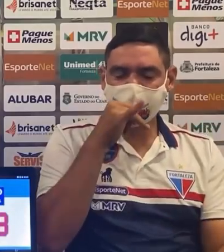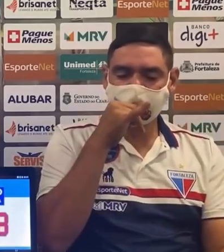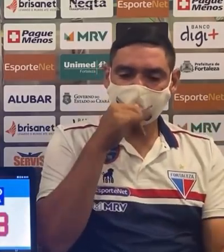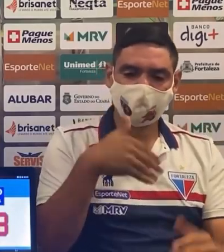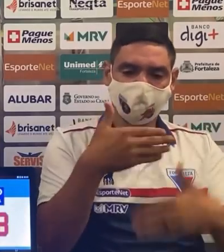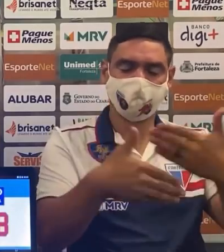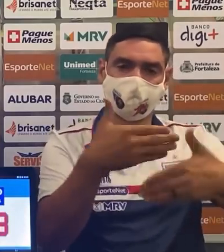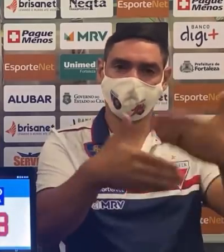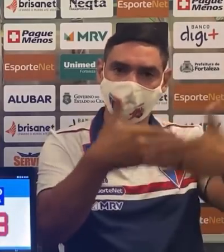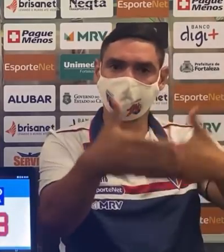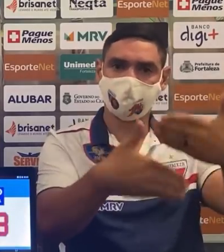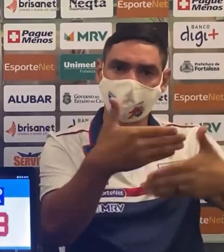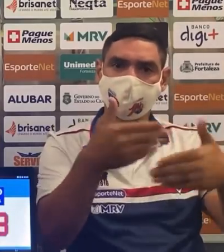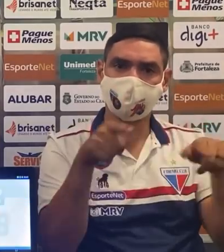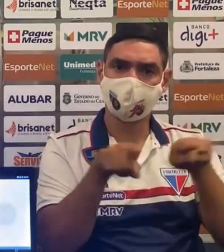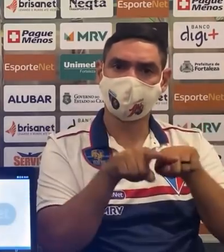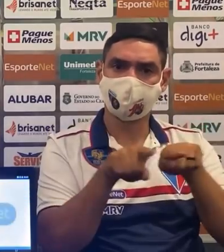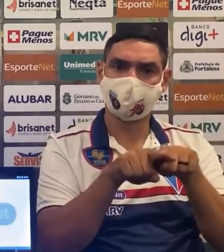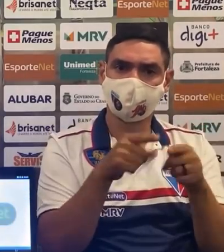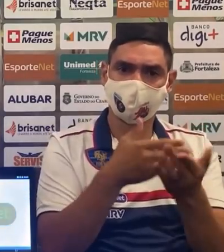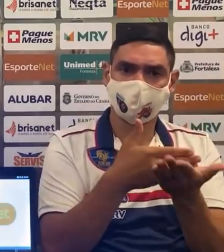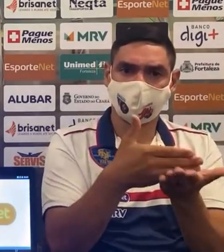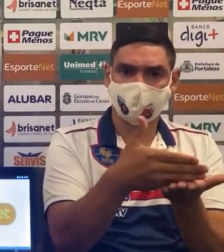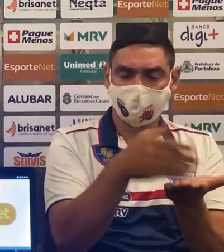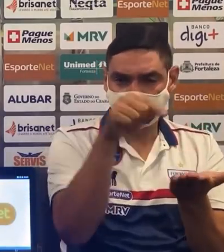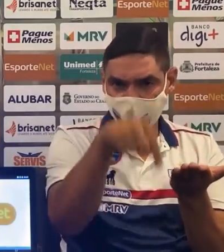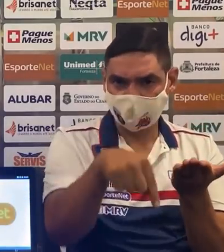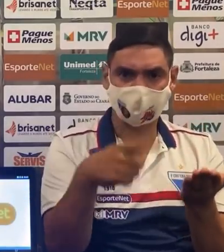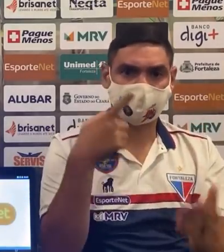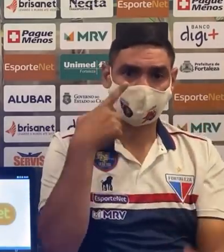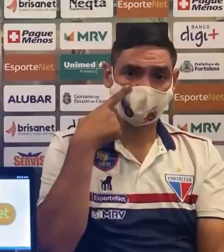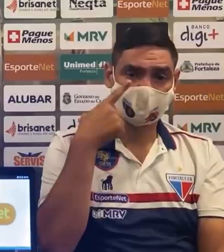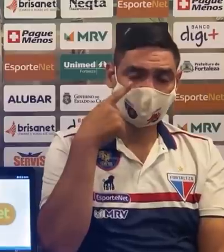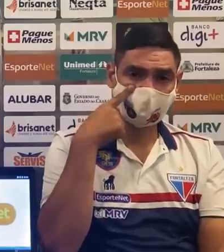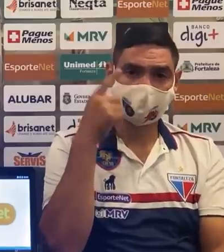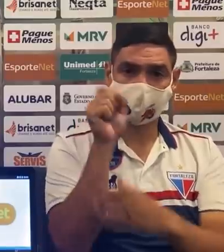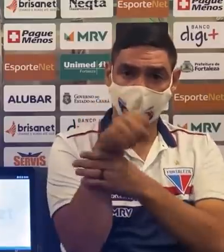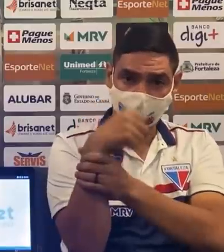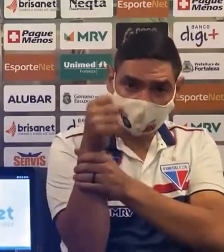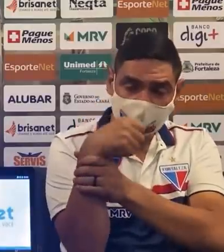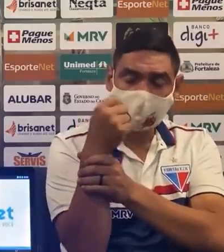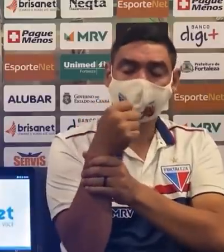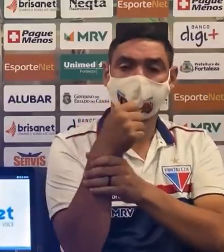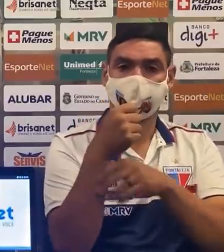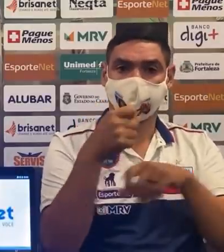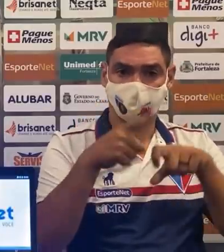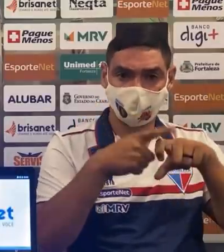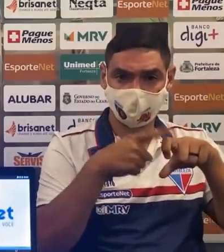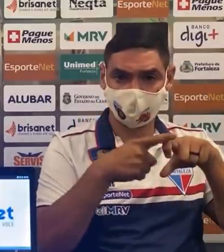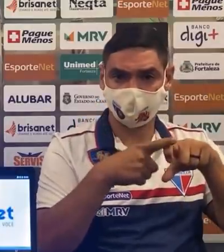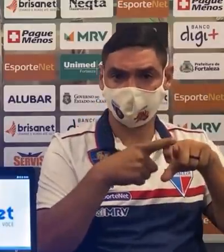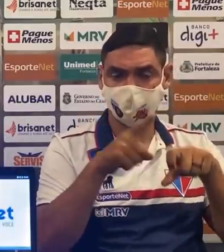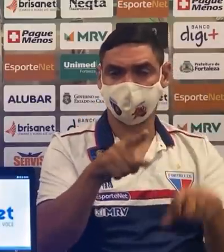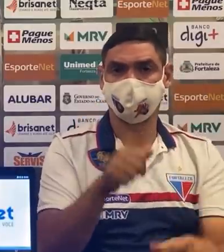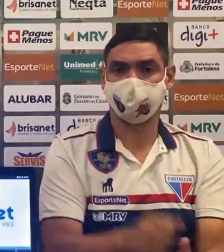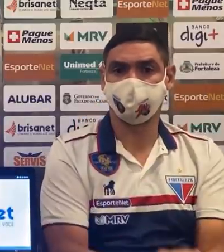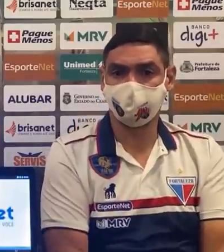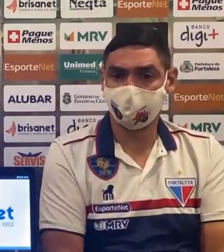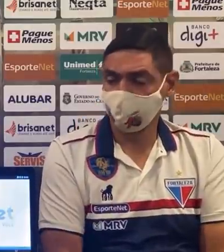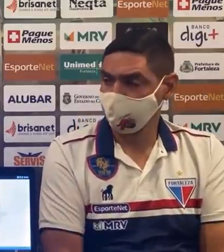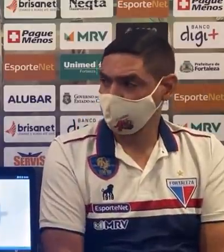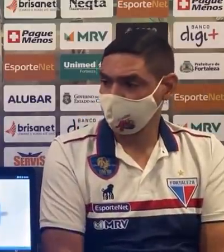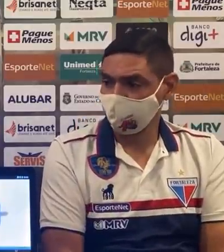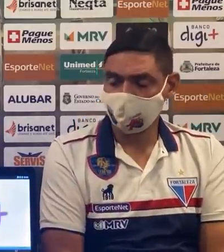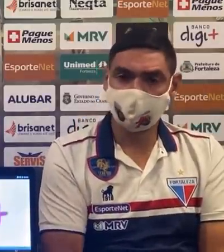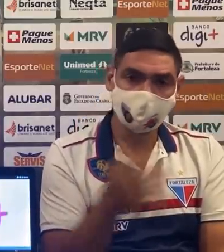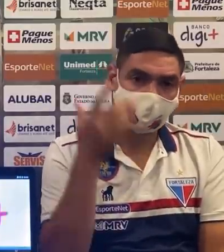na sequência começam a aparecer os resultados dos trabalhos que são feitos semanalmente. E acho que se a